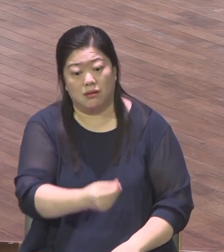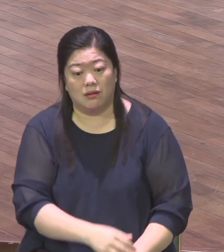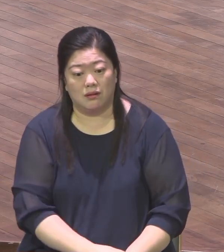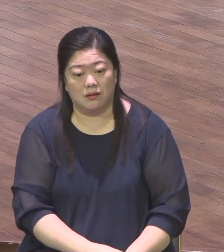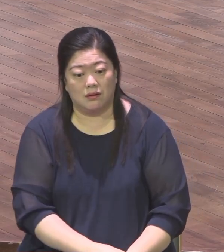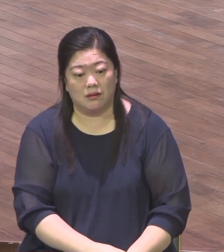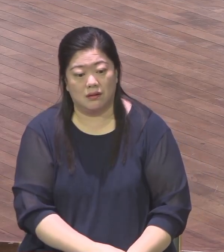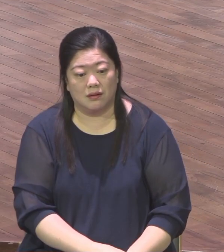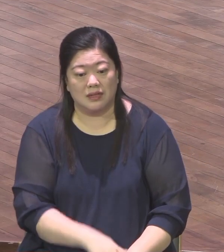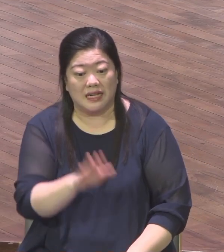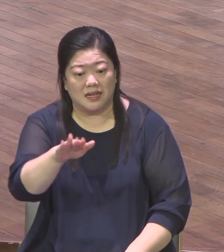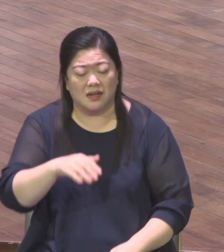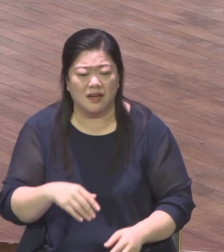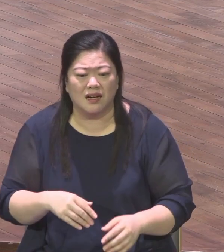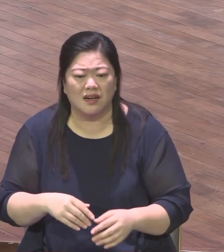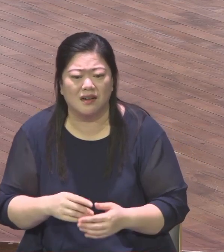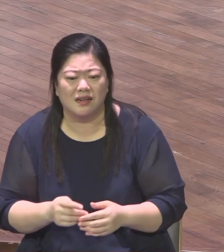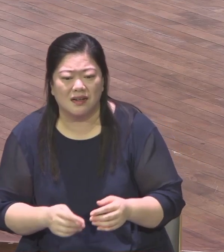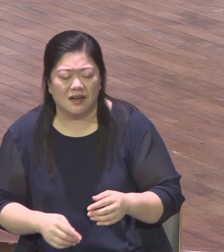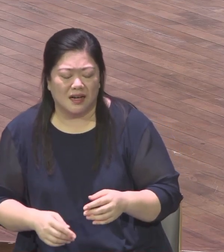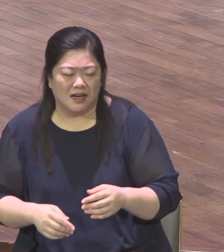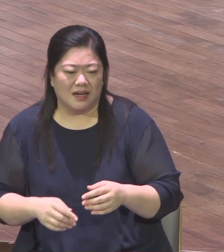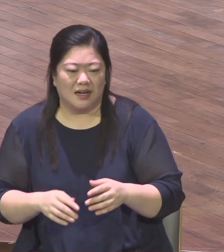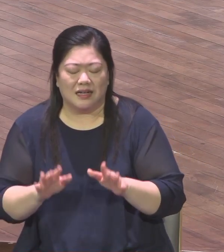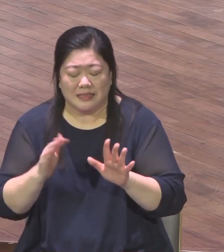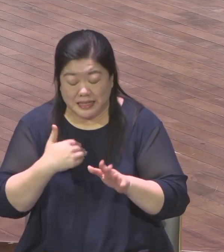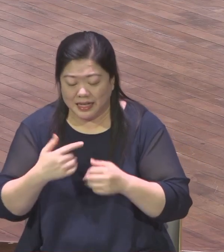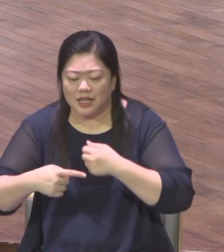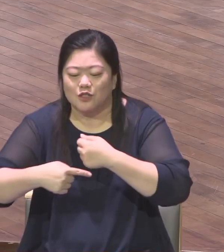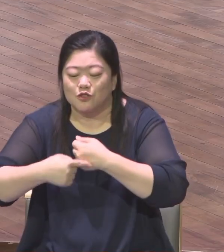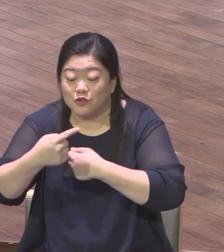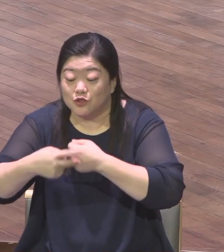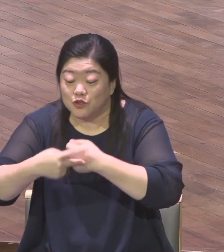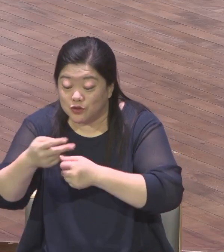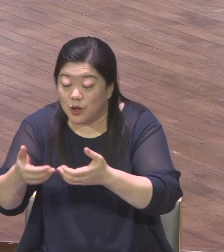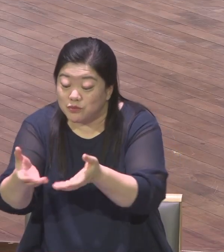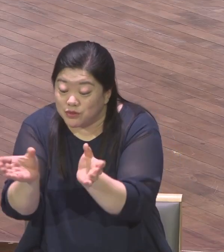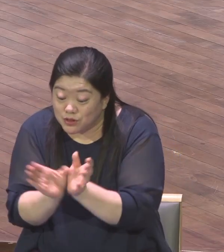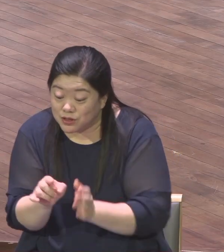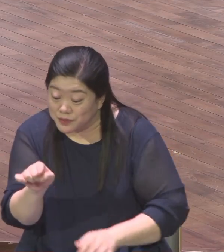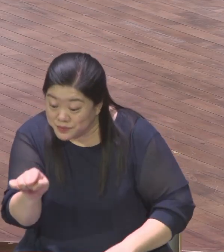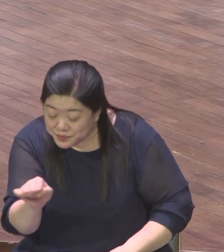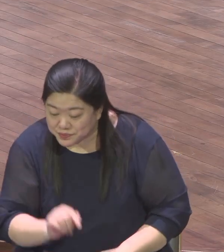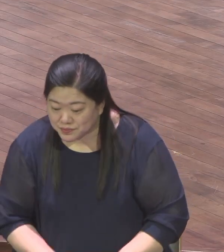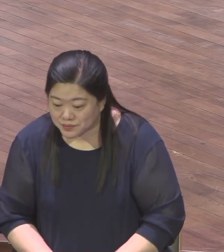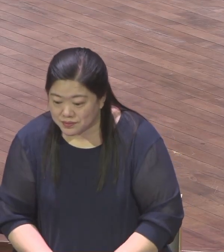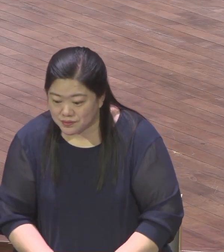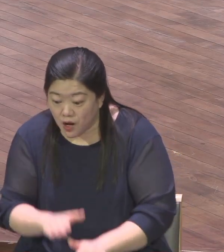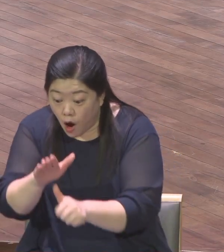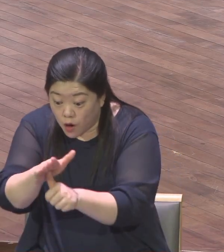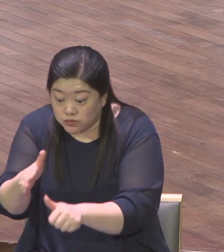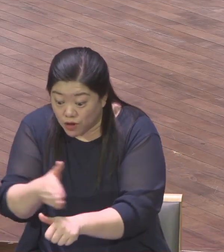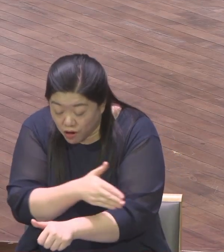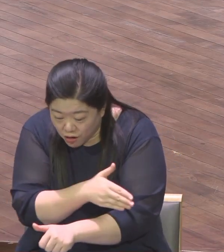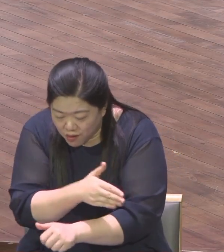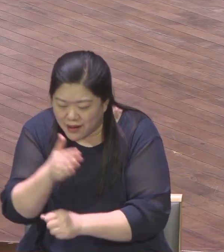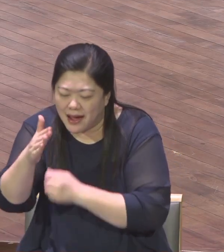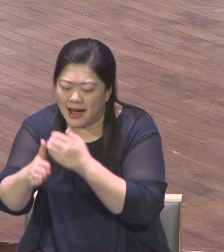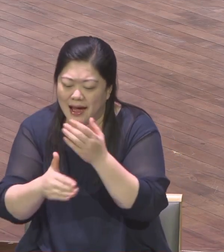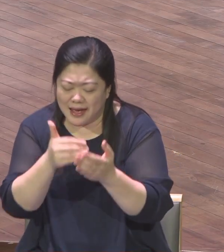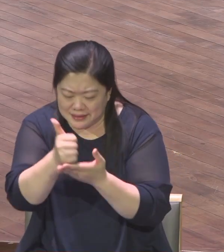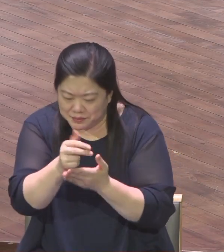아니에요. 유년부 여러분. 말씀이 빛이요.